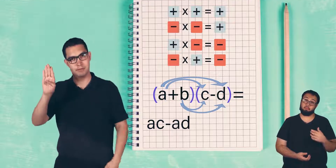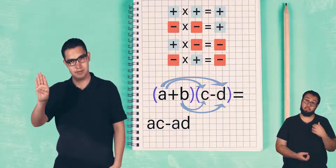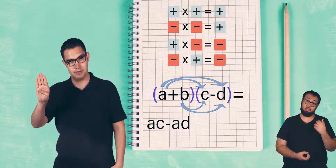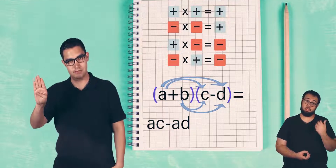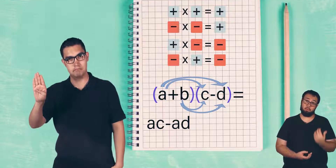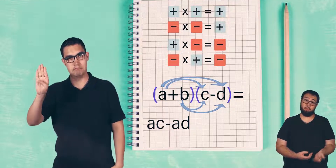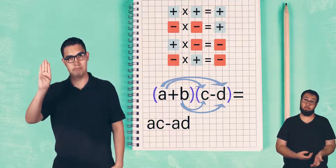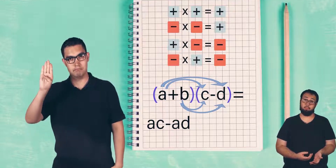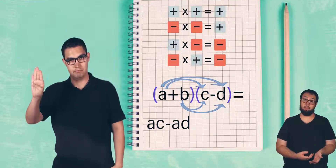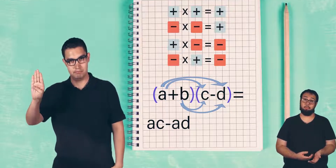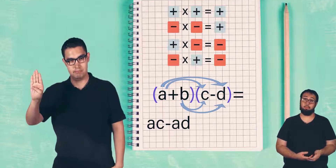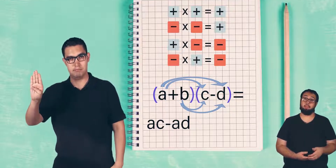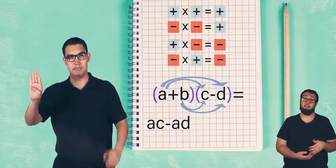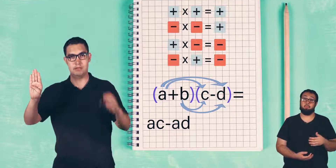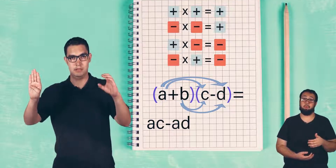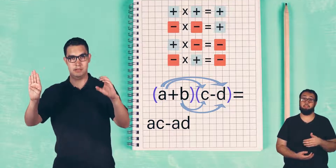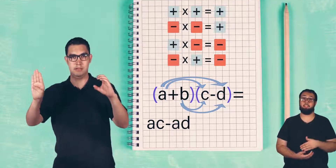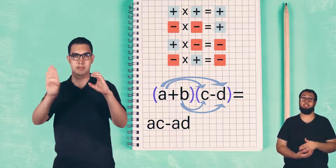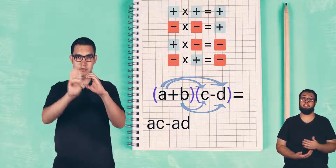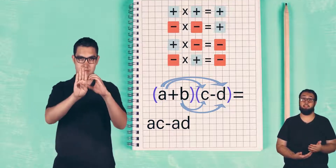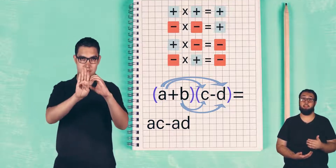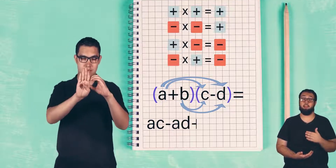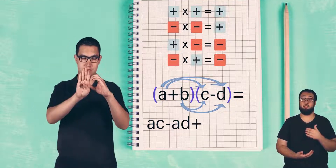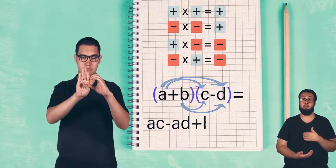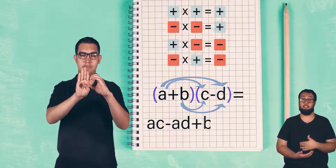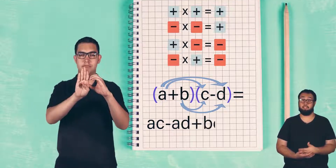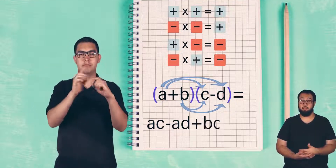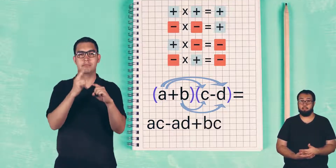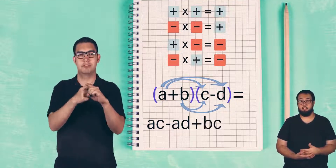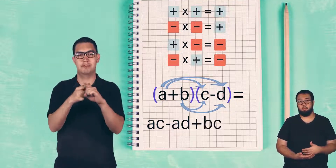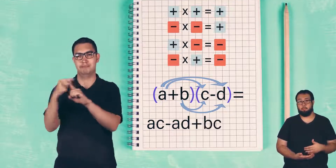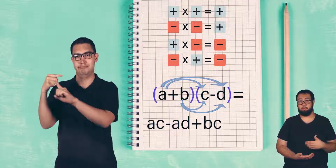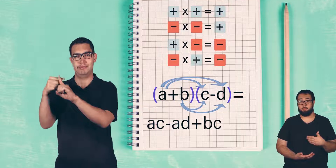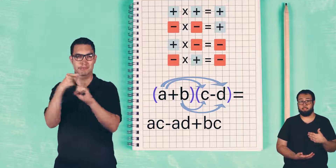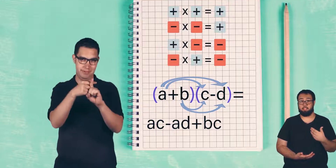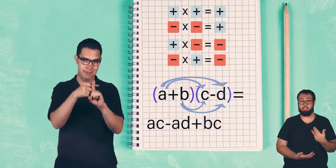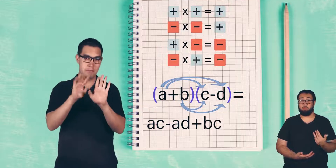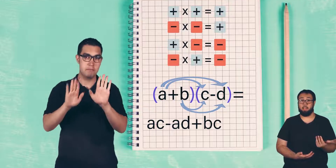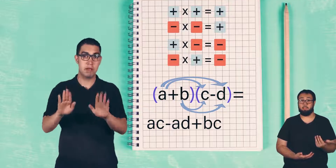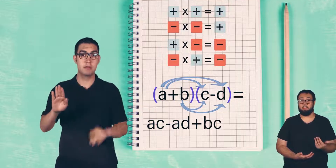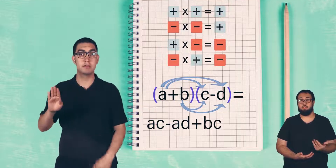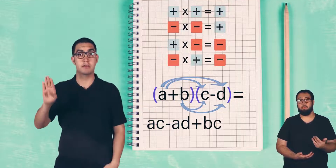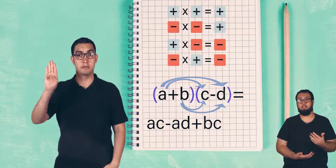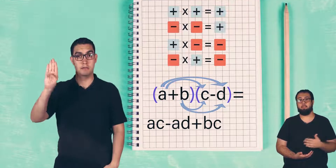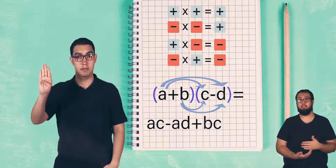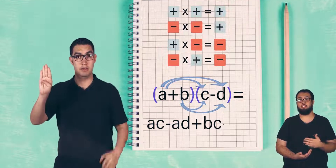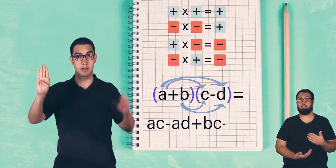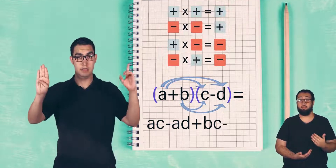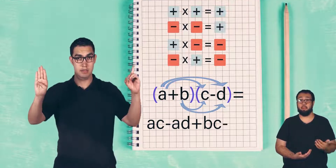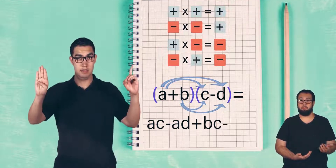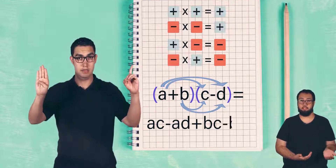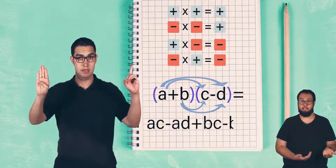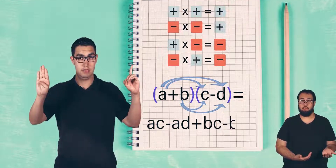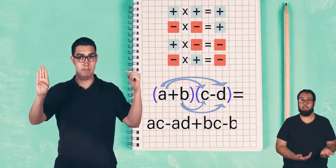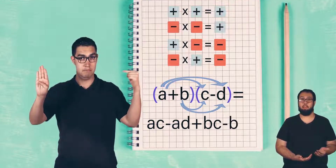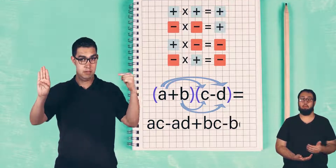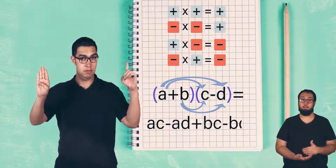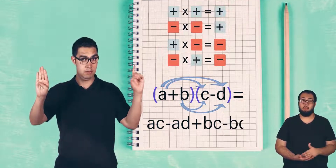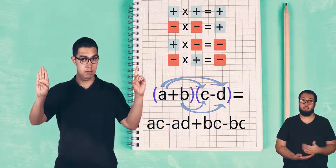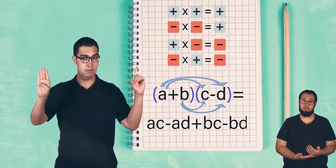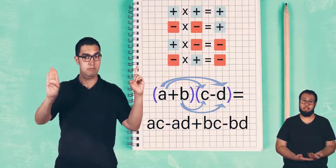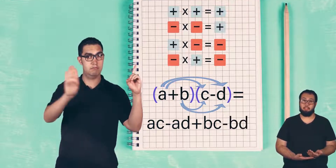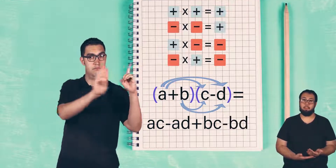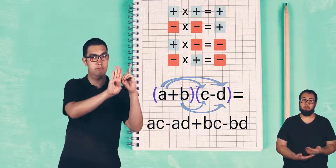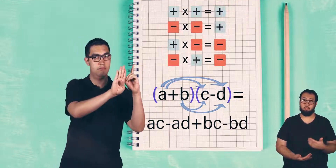Finalmente, distribuímos o B. B vezes C é igual a BC, pois possuem sinais iguais, e B vezes menos D é